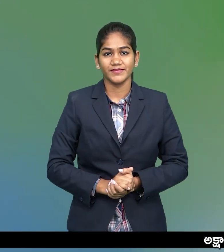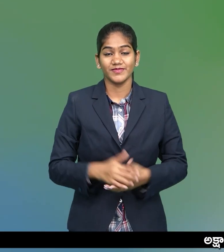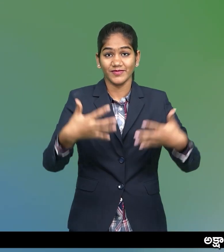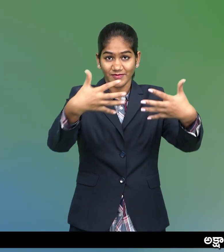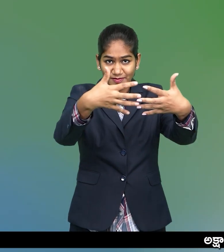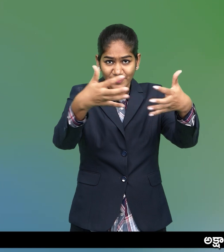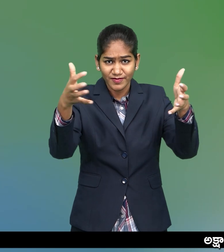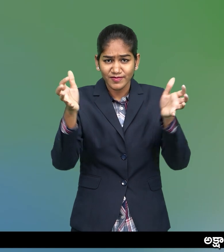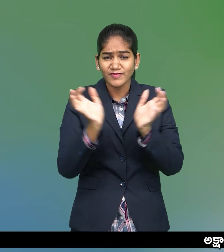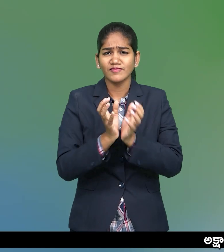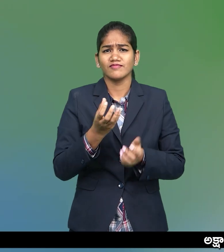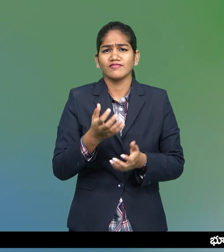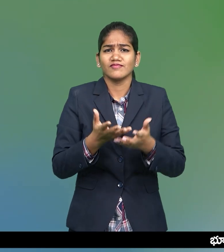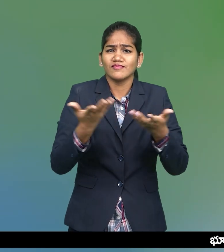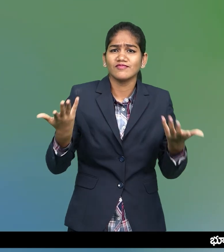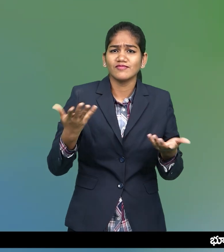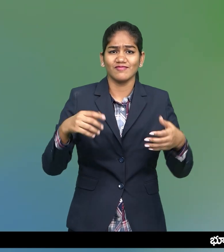అక్షాంశం లేదా దూరం భూమధ్య రేఖ నుండి